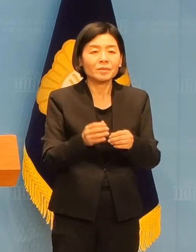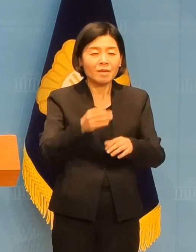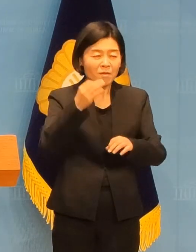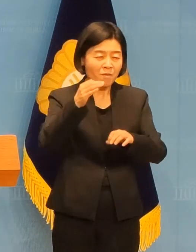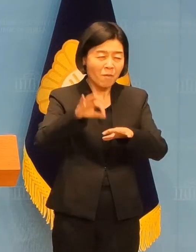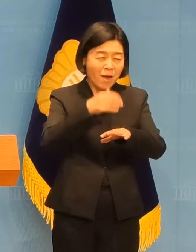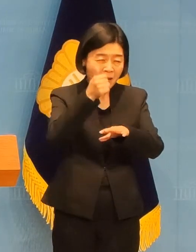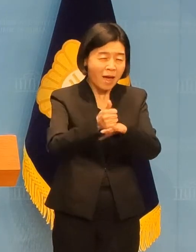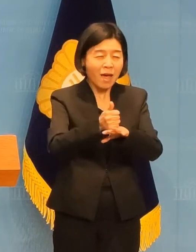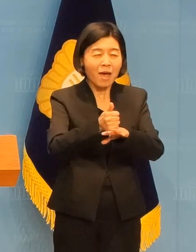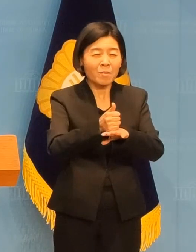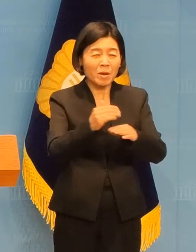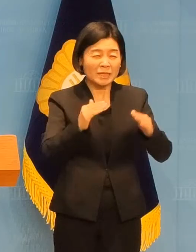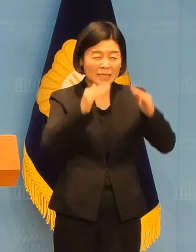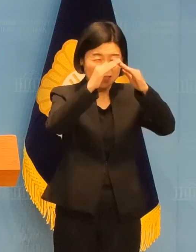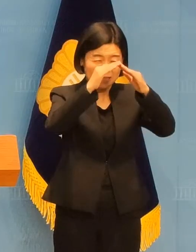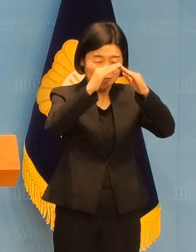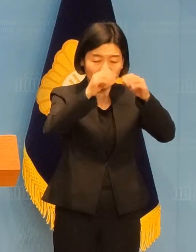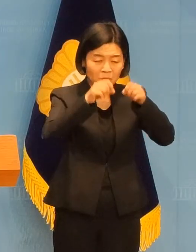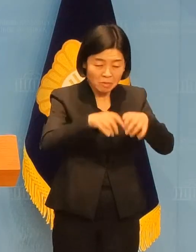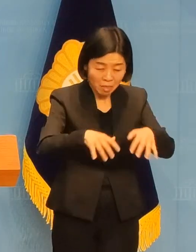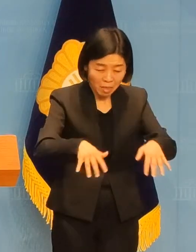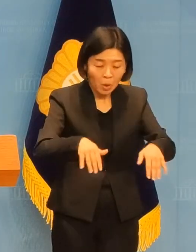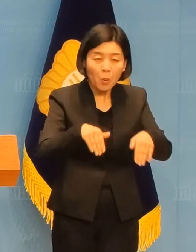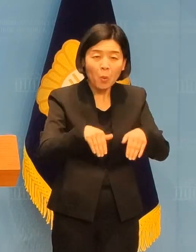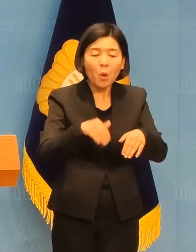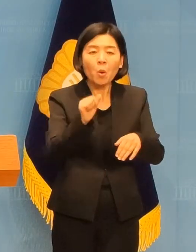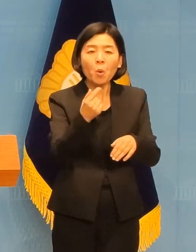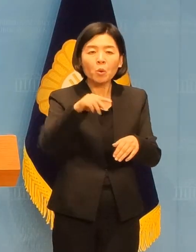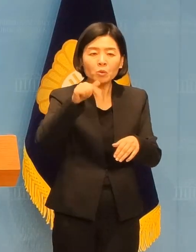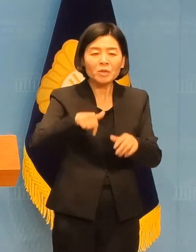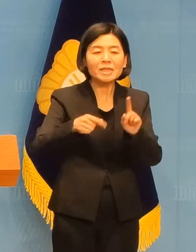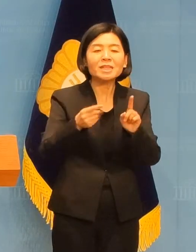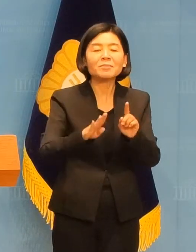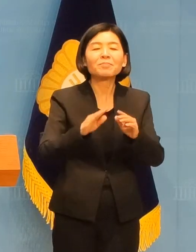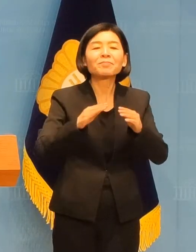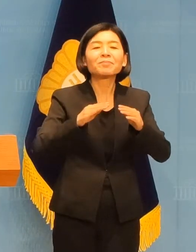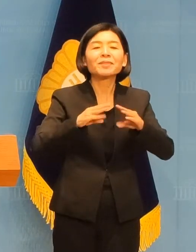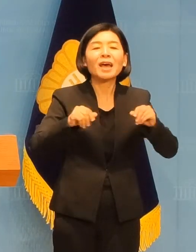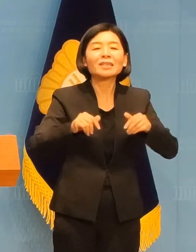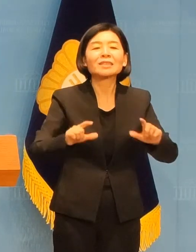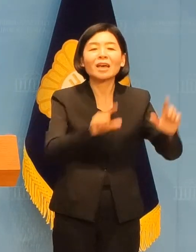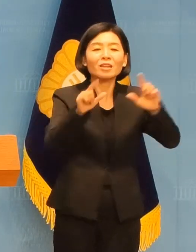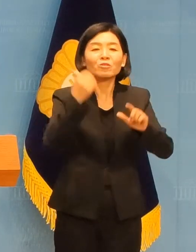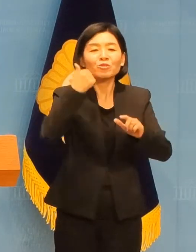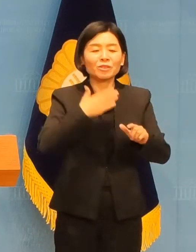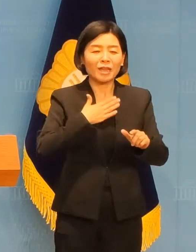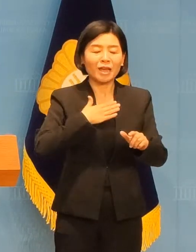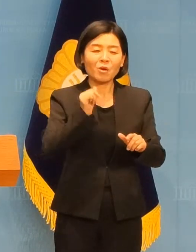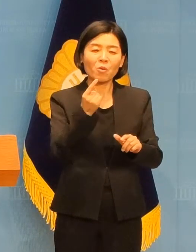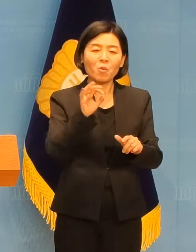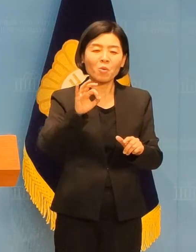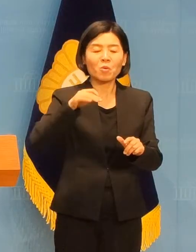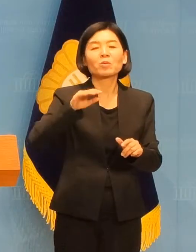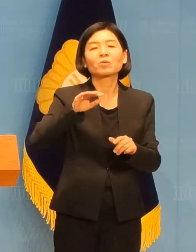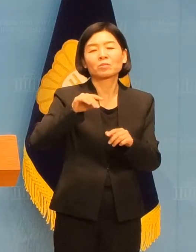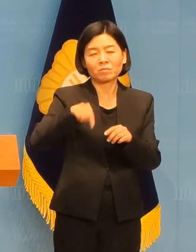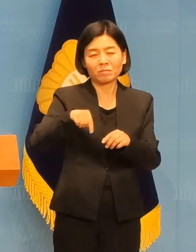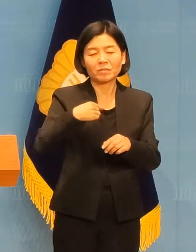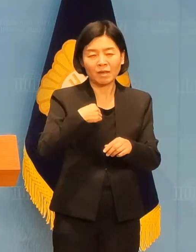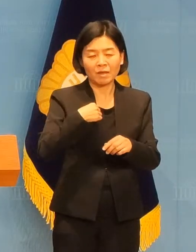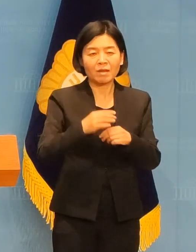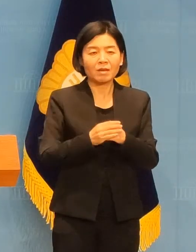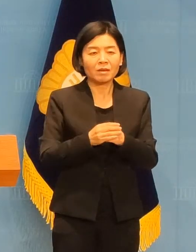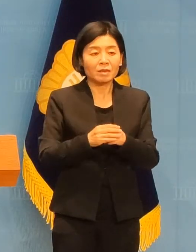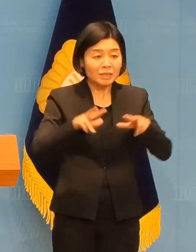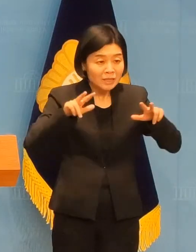살고 있는 진보당 대변인 홍성규입니다. 이른바 주거 계급도가 시중에 떠돌아다닌 지 한참입니다. 서울시와 경기도에